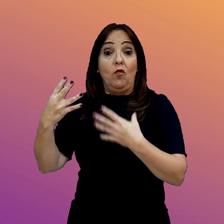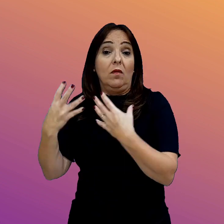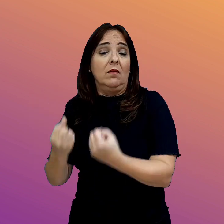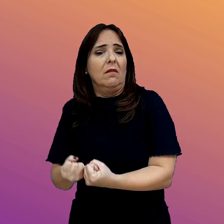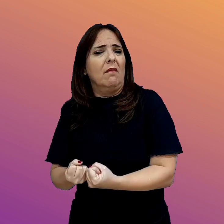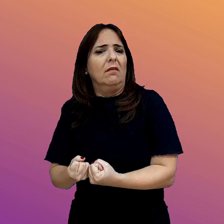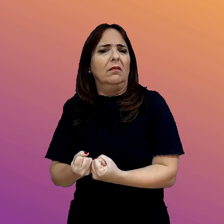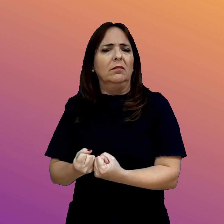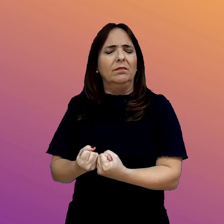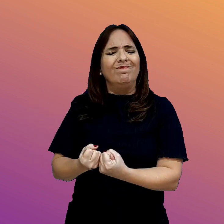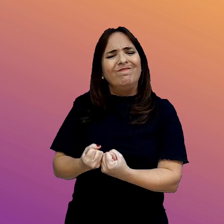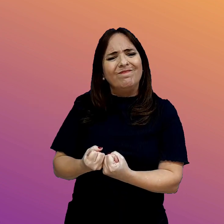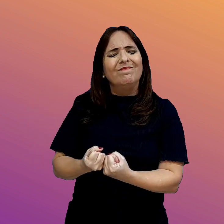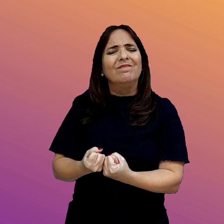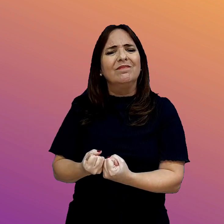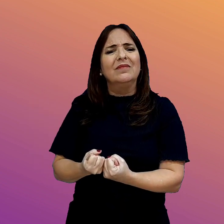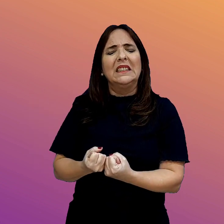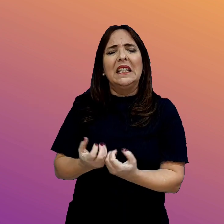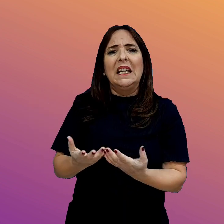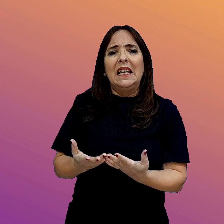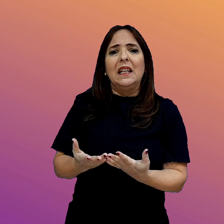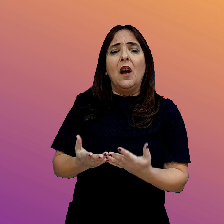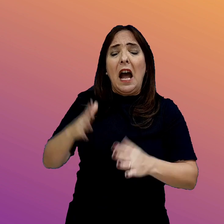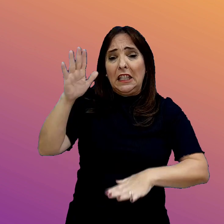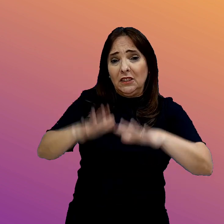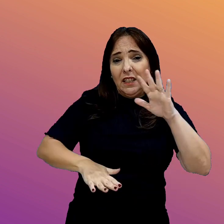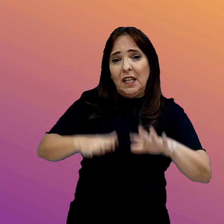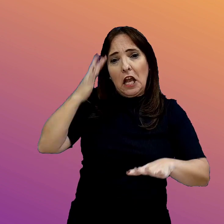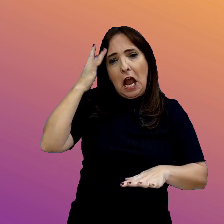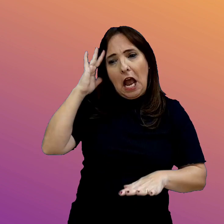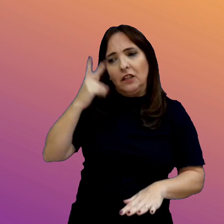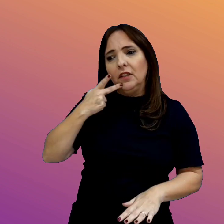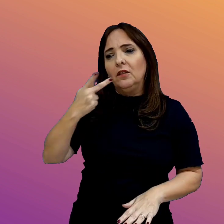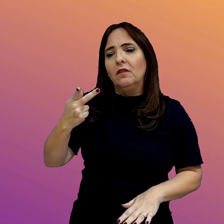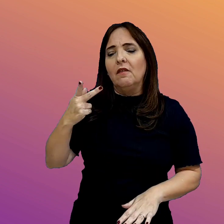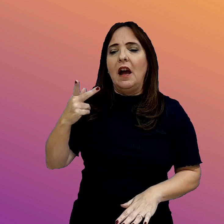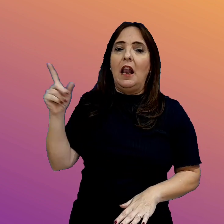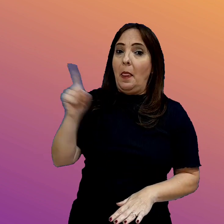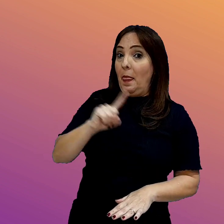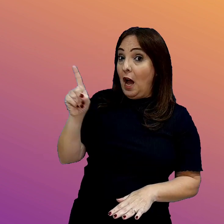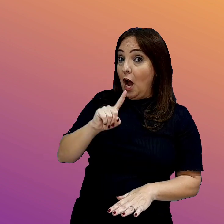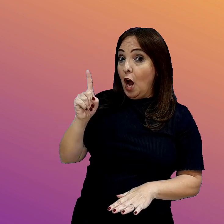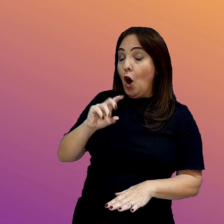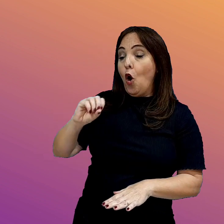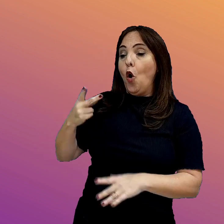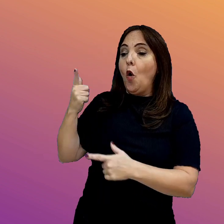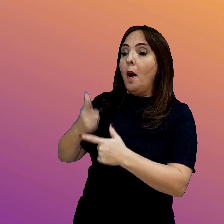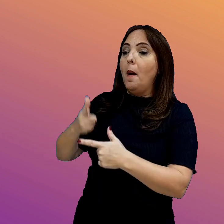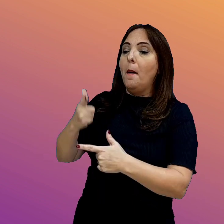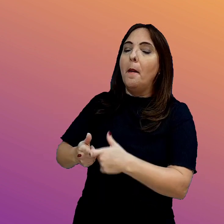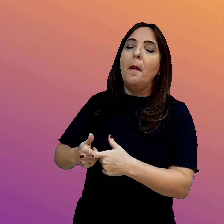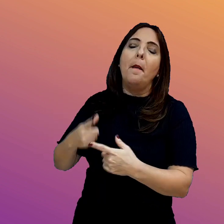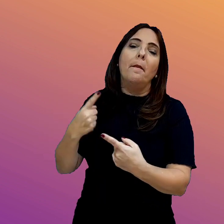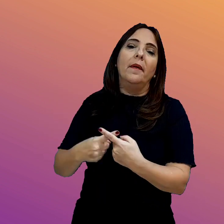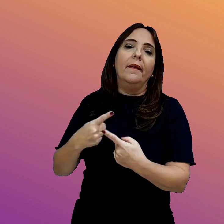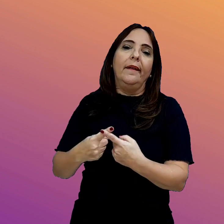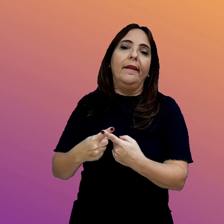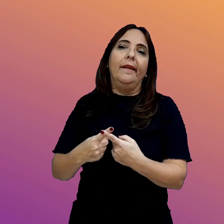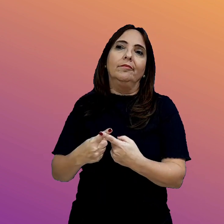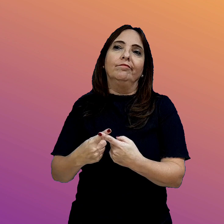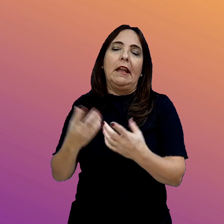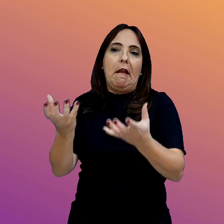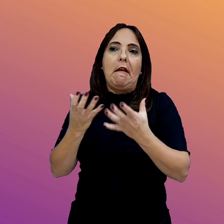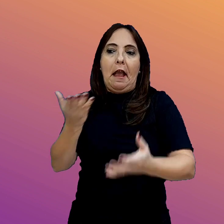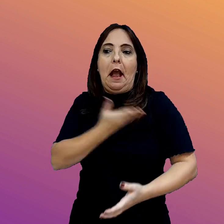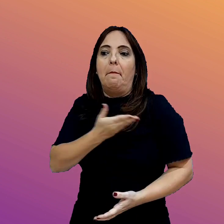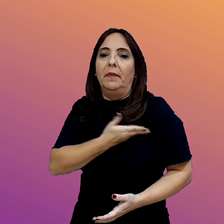ser o pai que não é o amigão, o queridão. O que vocês acham sobre isso? Isso é terrível quando pai